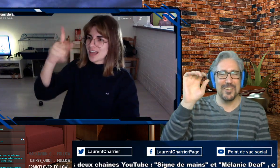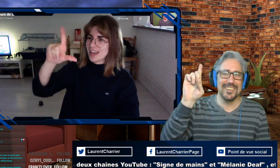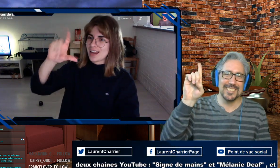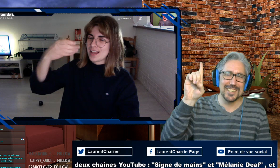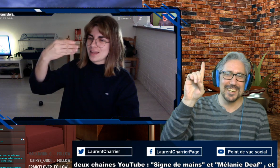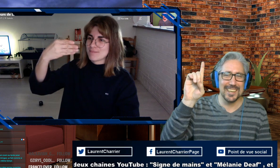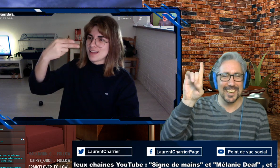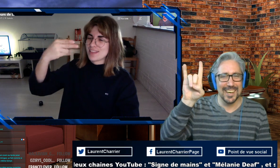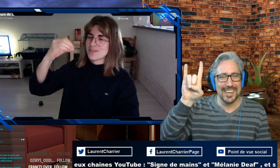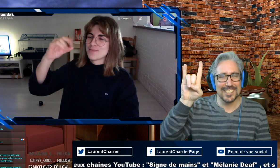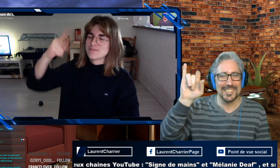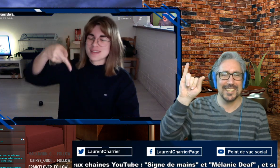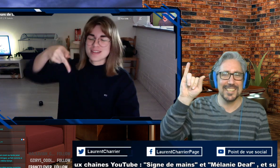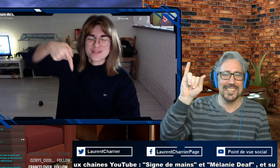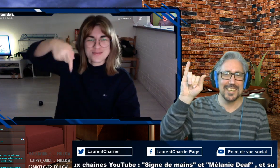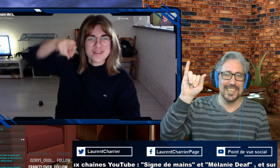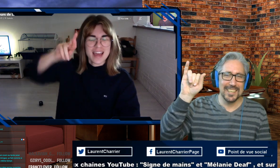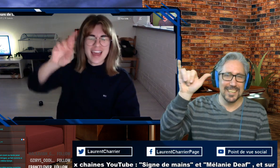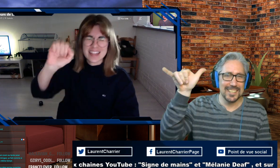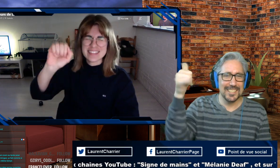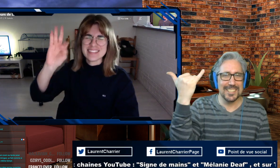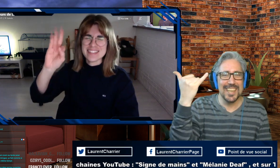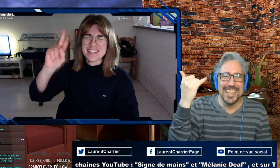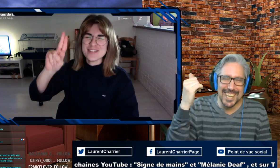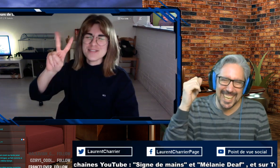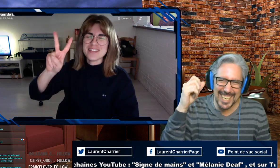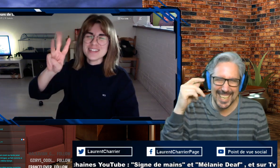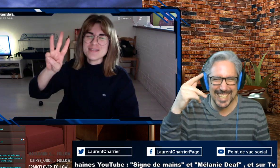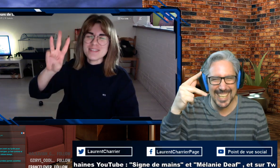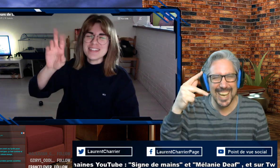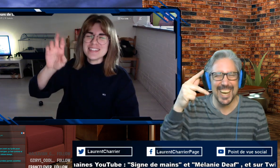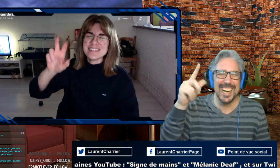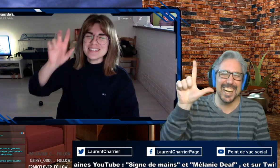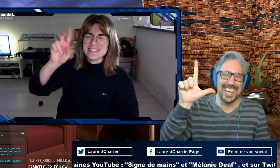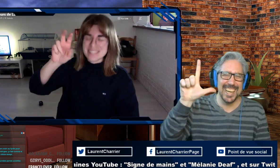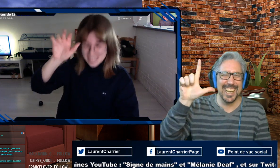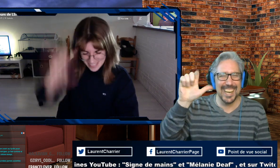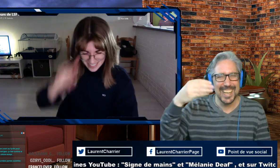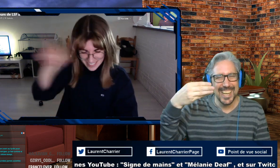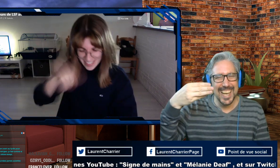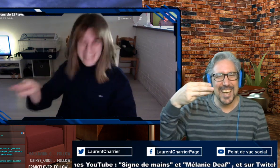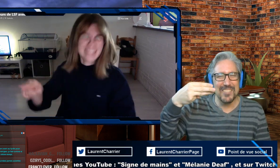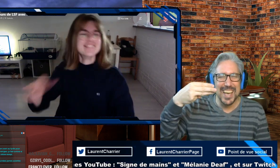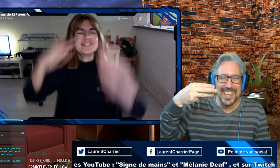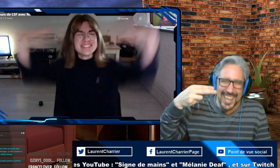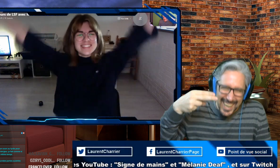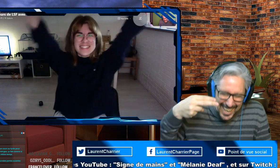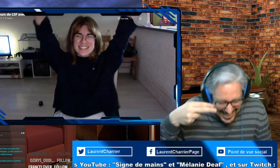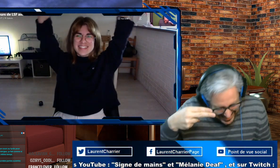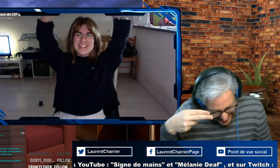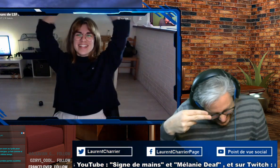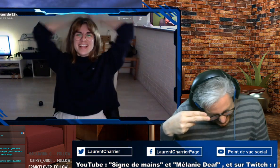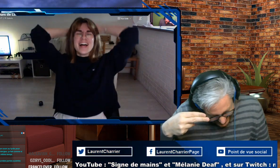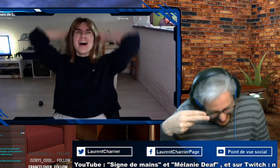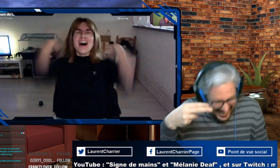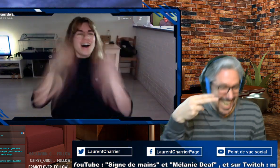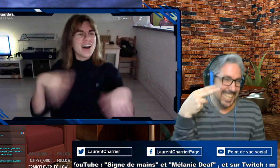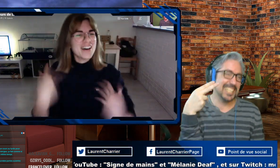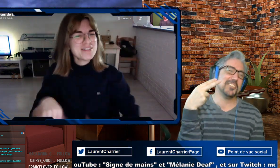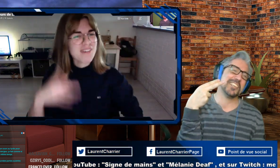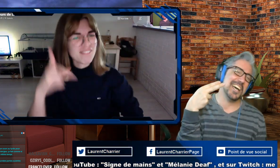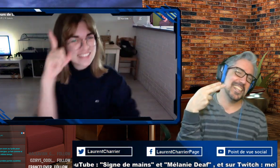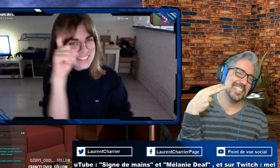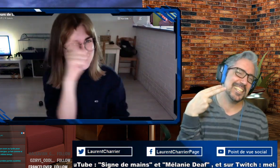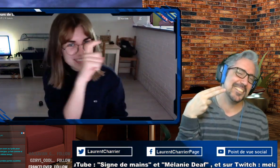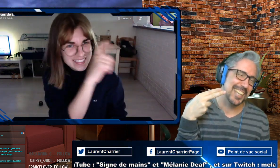F, G, H, I, J, K, M, N.